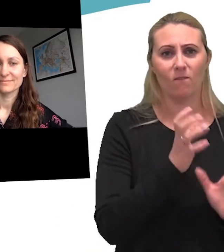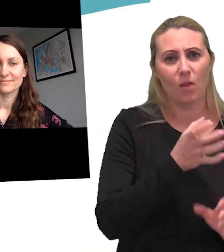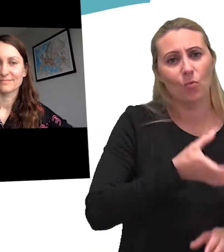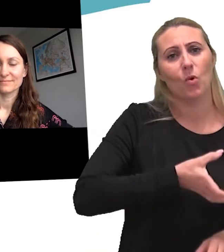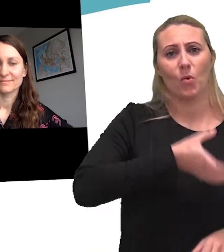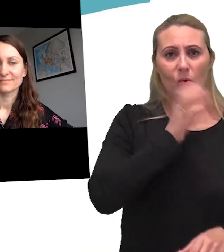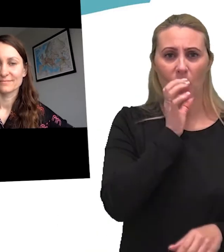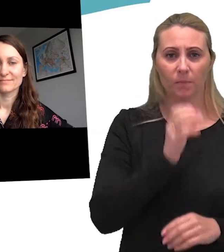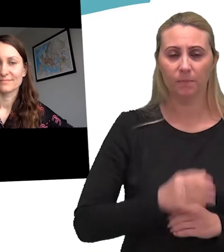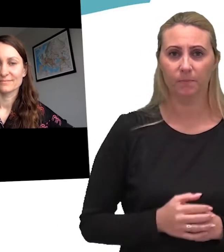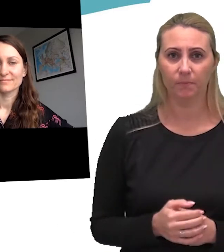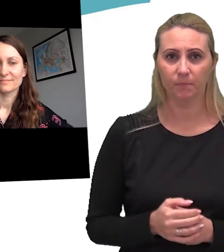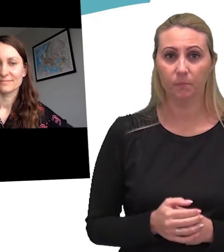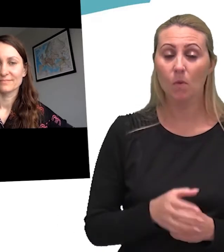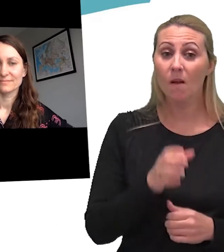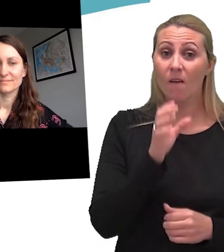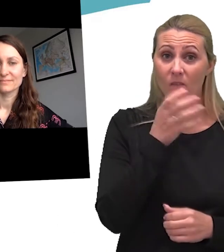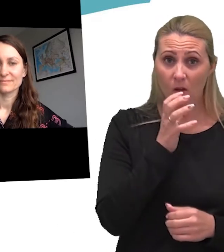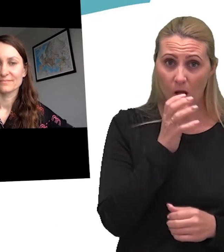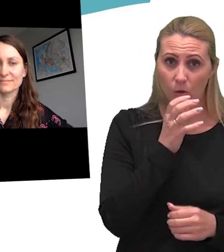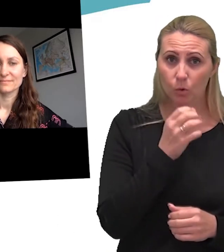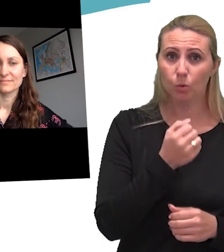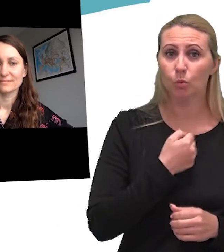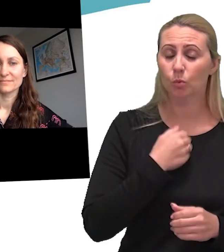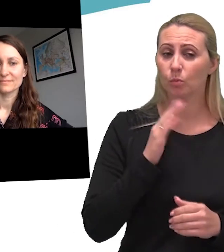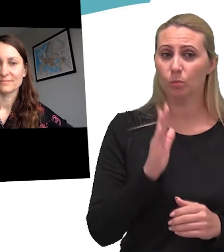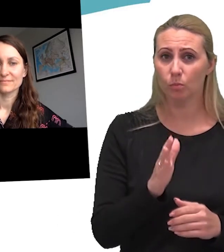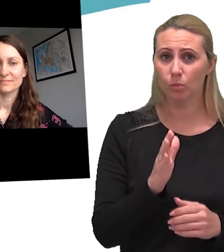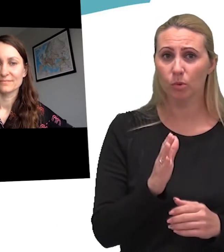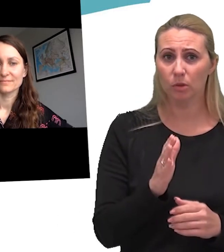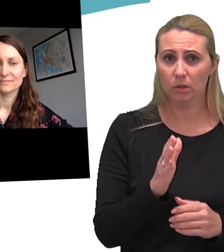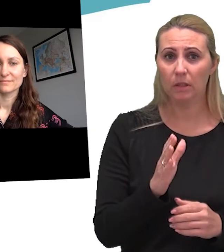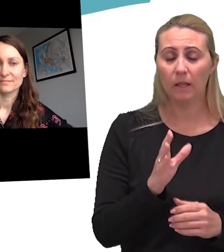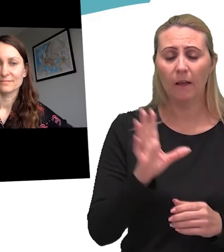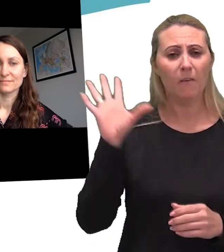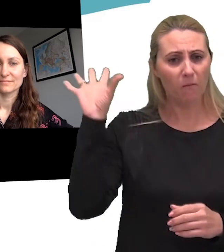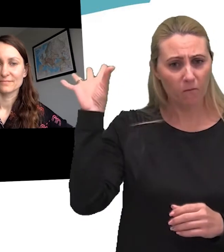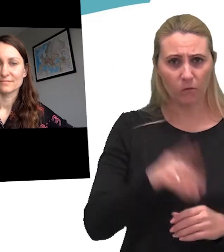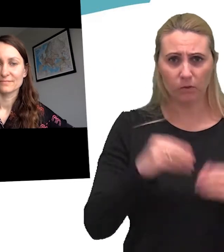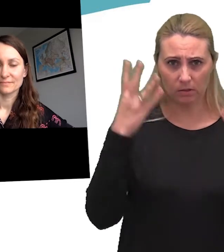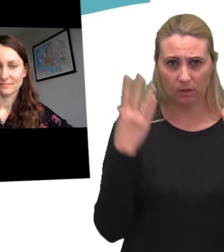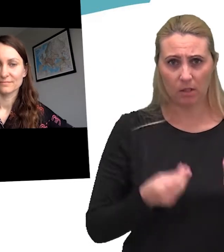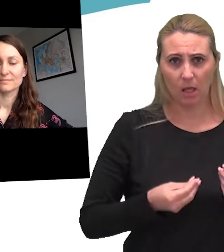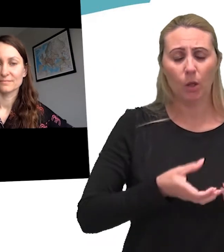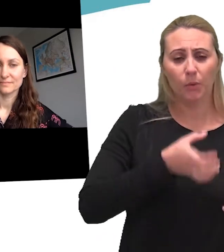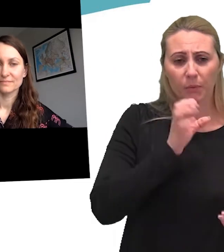vandens. Vanduo turėtų būti geriamas visos dienos metu.